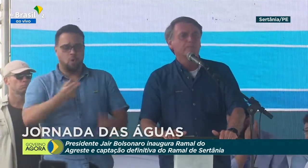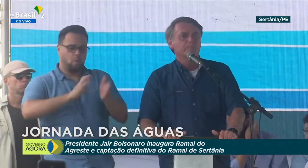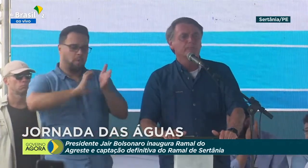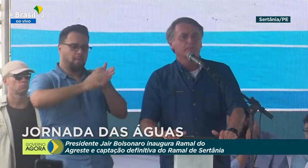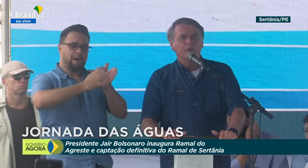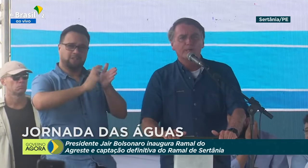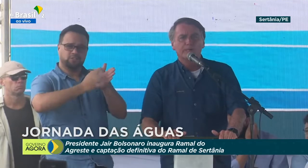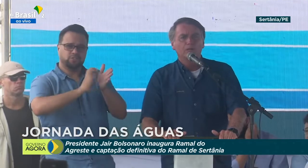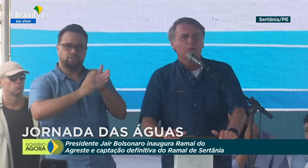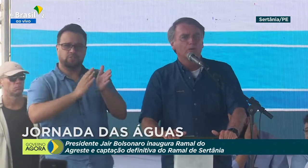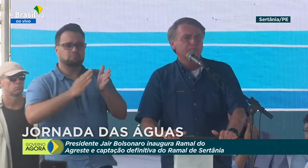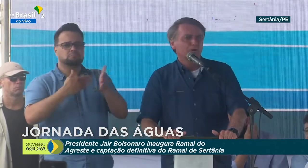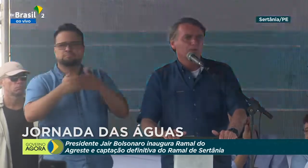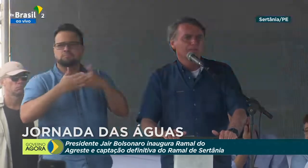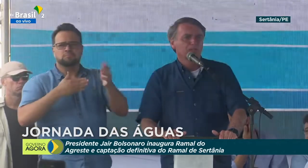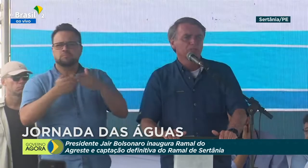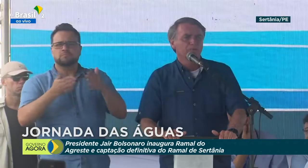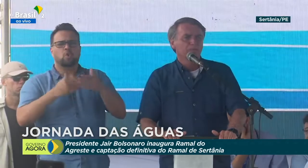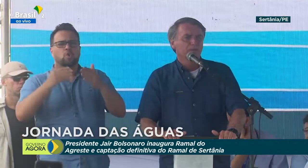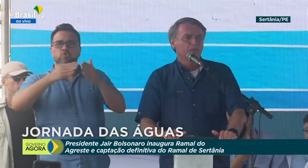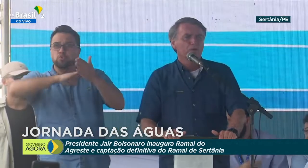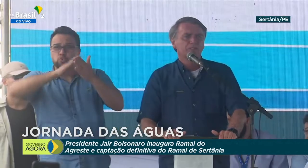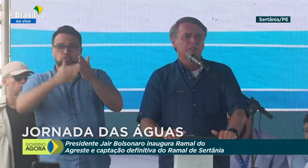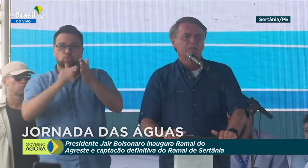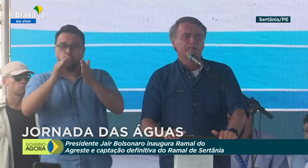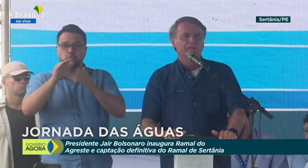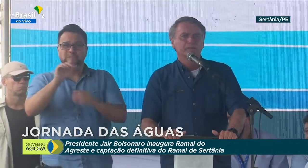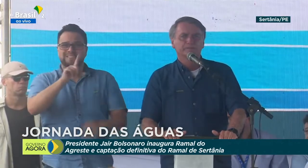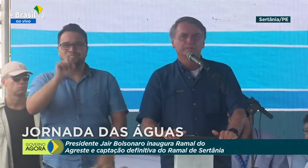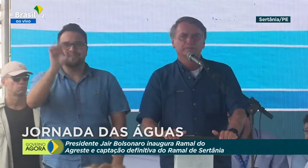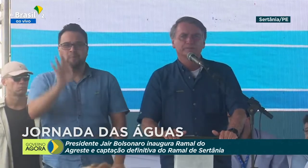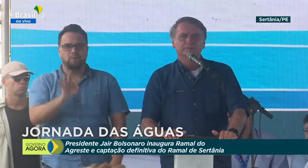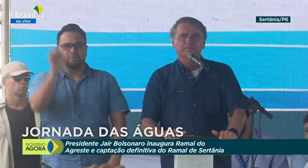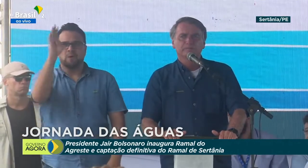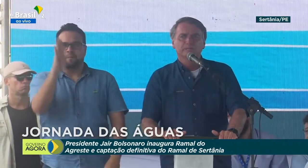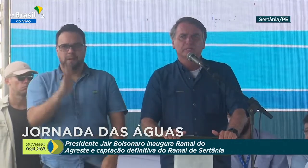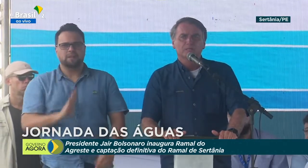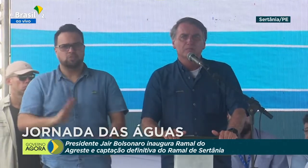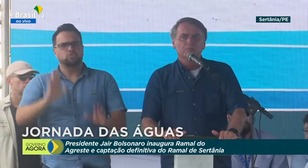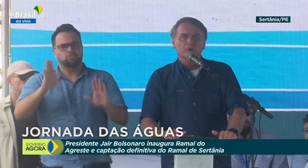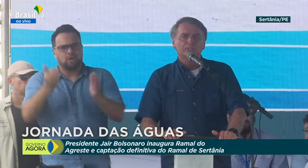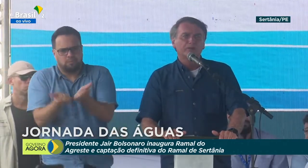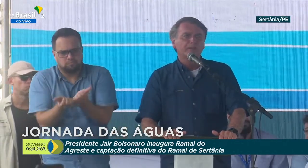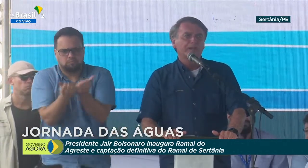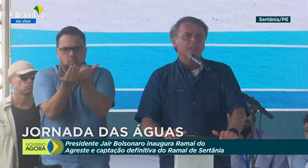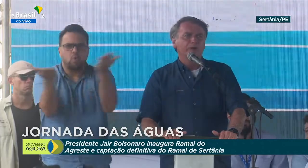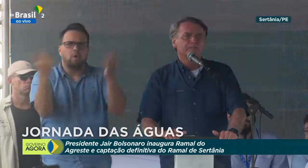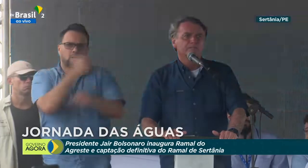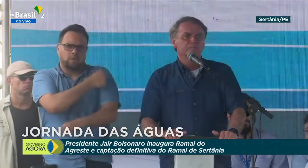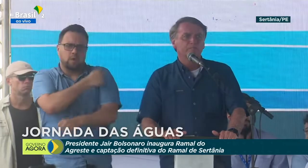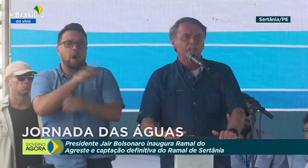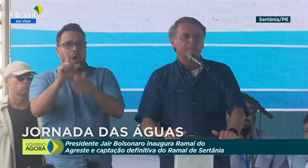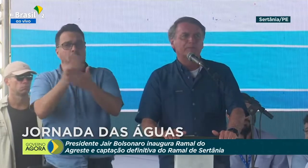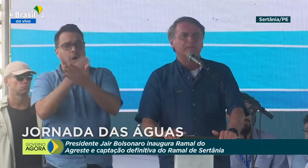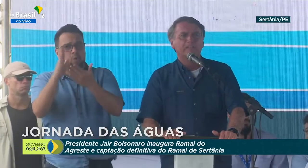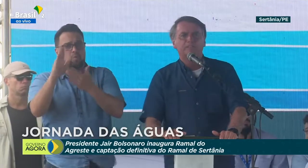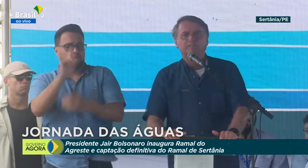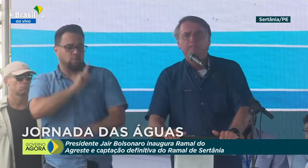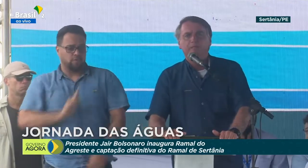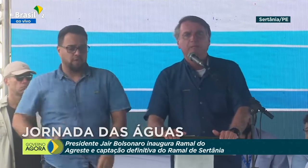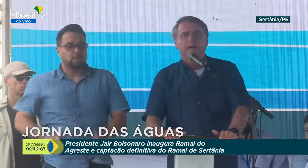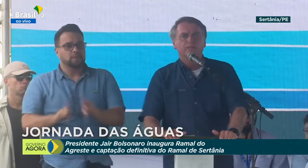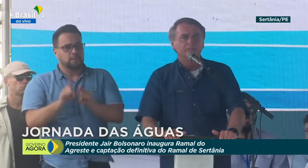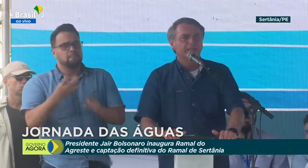partido fosse o seu governador ou o seu prefeito. Muitos governadores e muitos